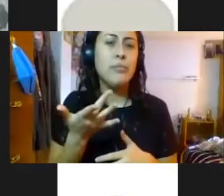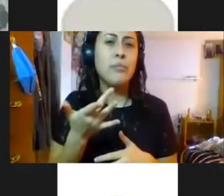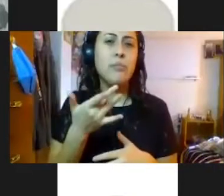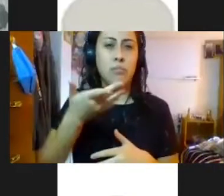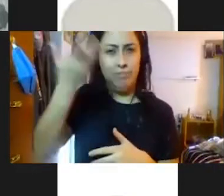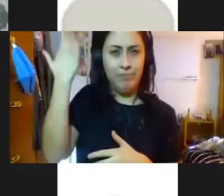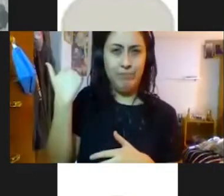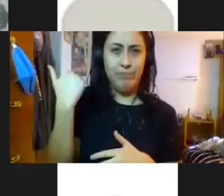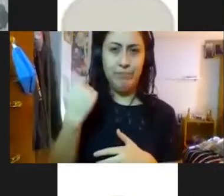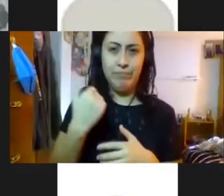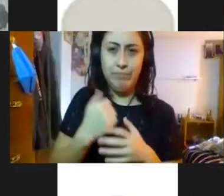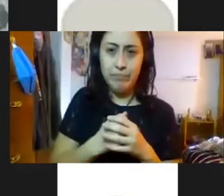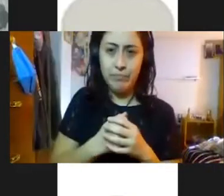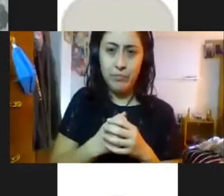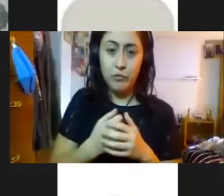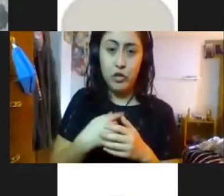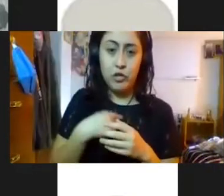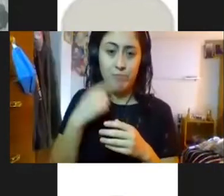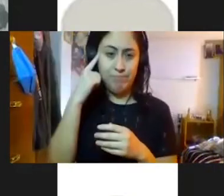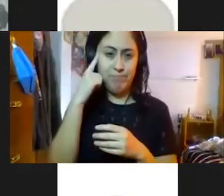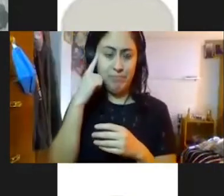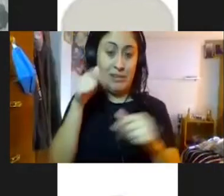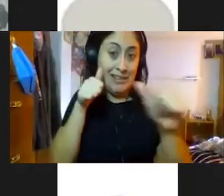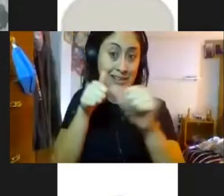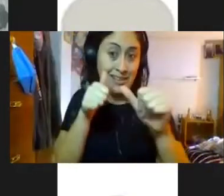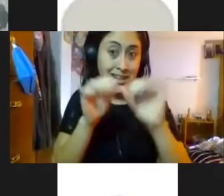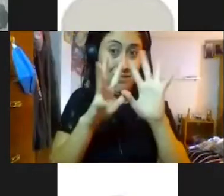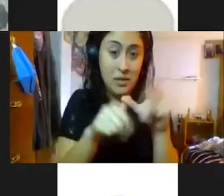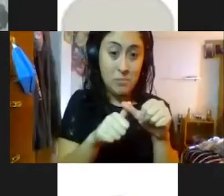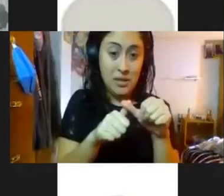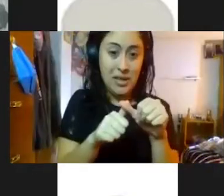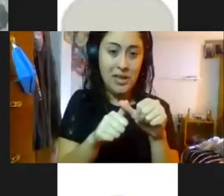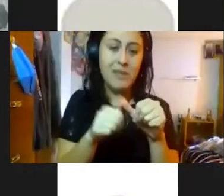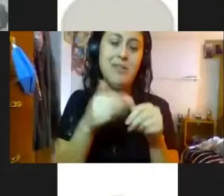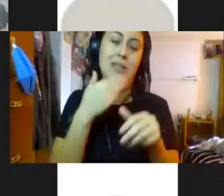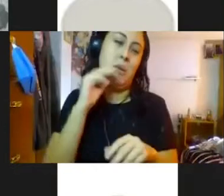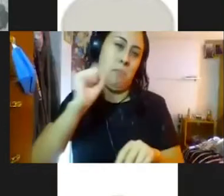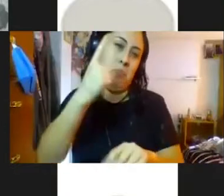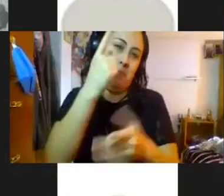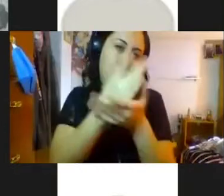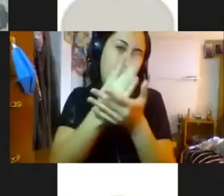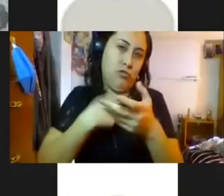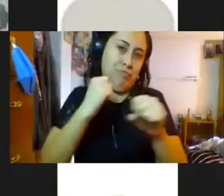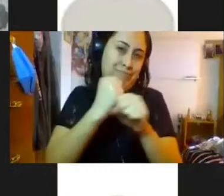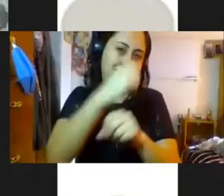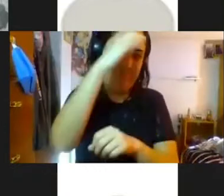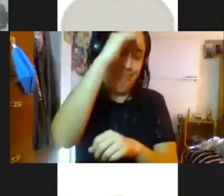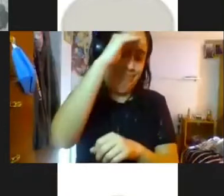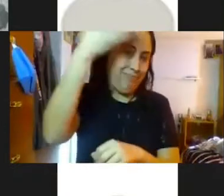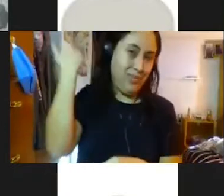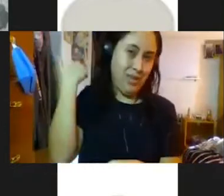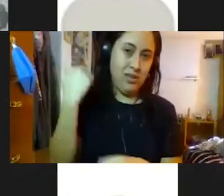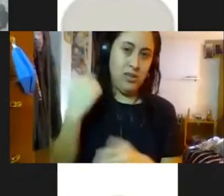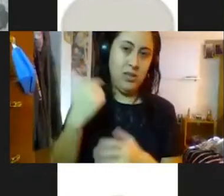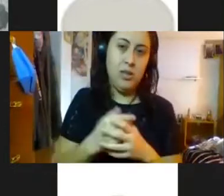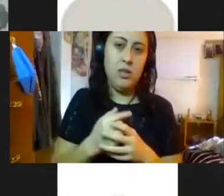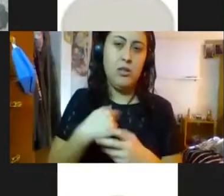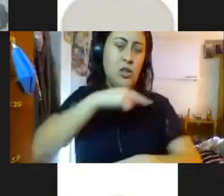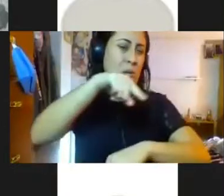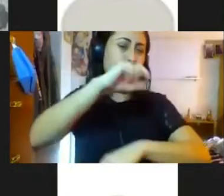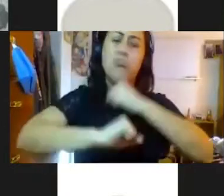profesional, el acercar a la familia, bueno, y a esta primera escuela en la cual yo trabajé, que ha sido donde he trabajado mayor cantidad de